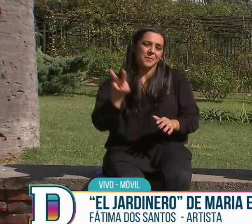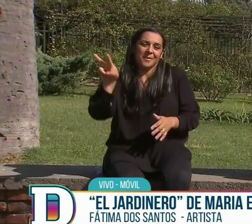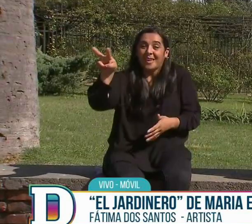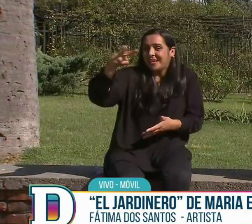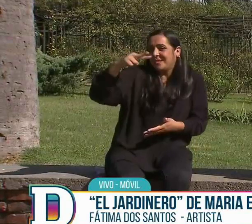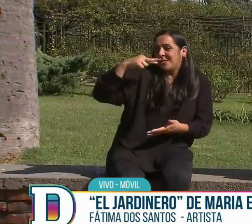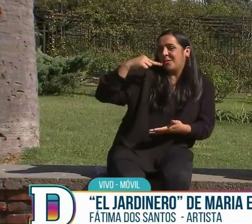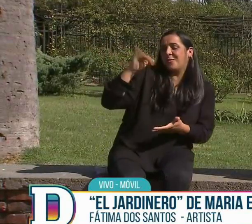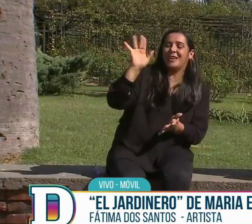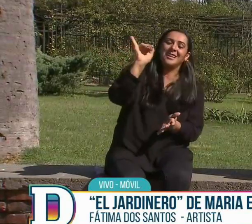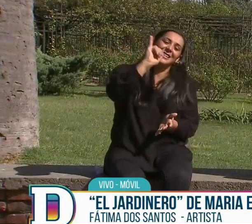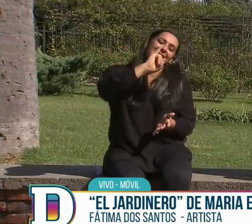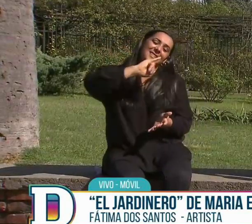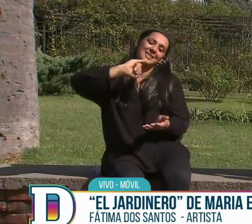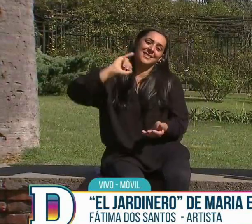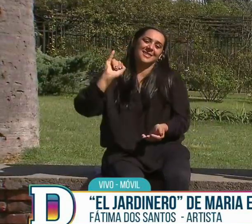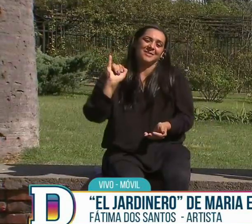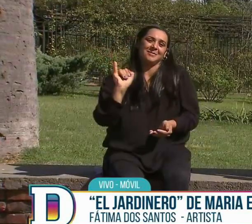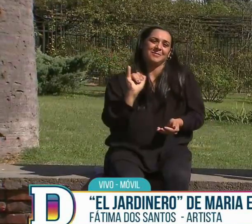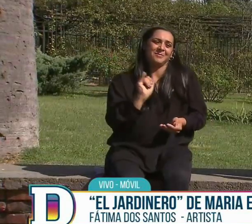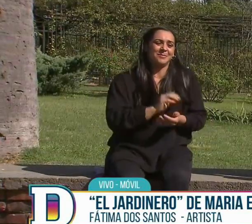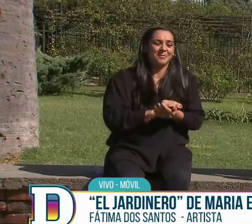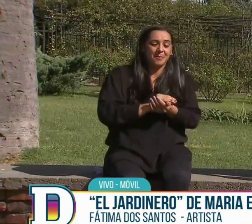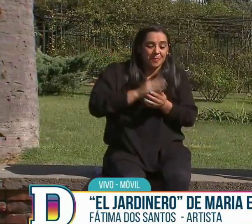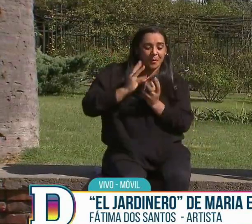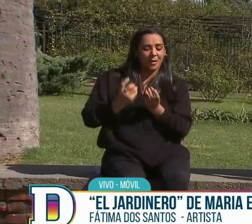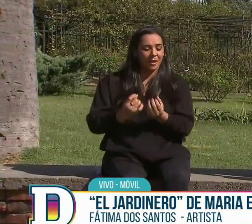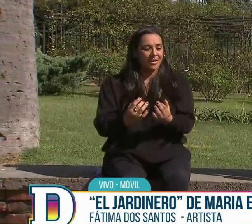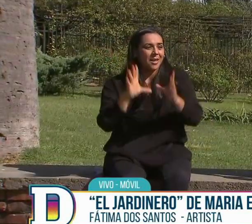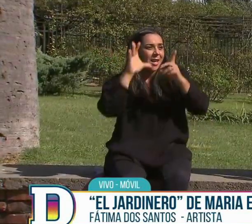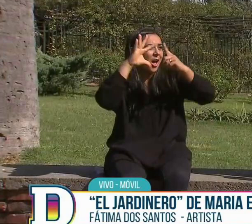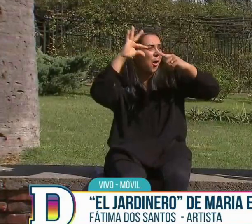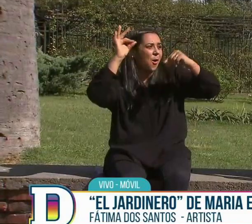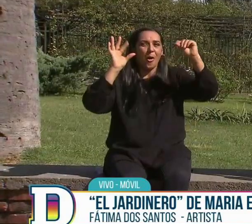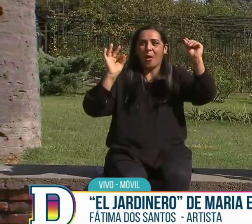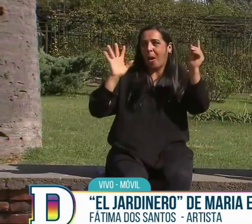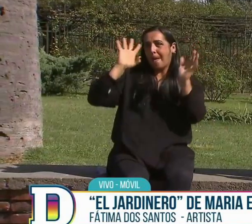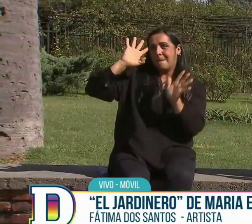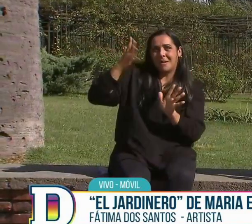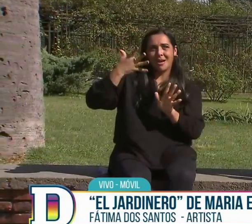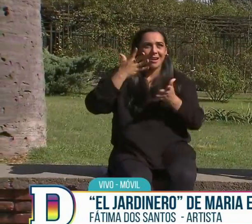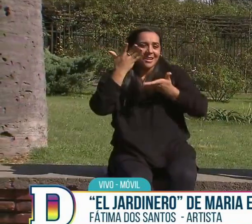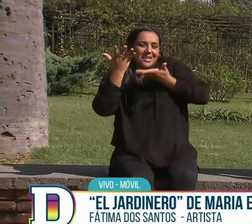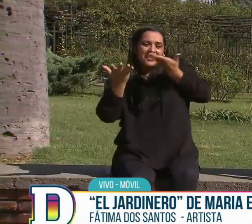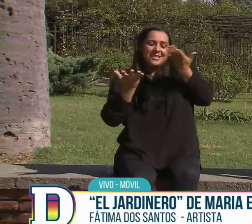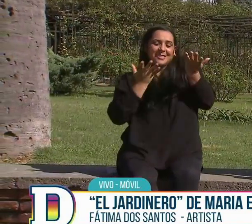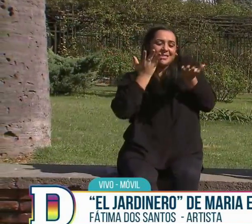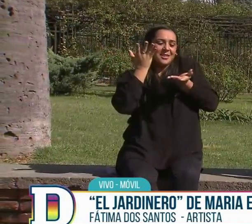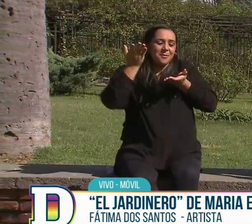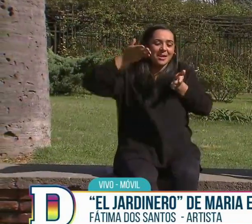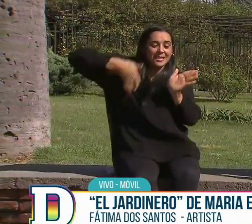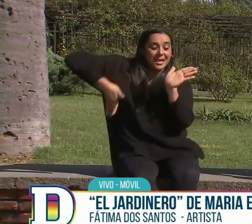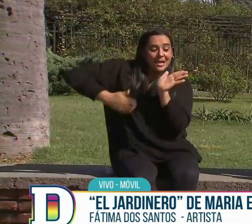Mírenme, soy feliz entre las hojas que canta.